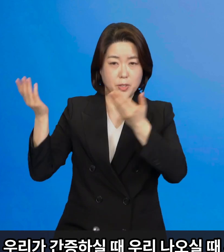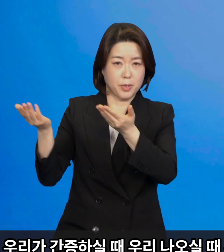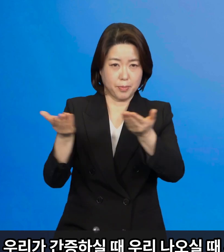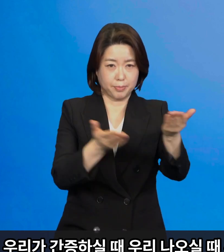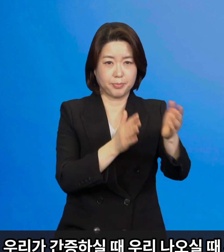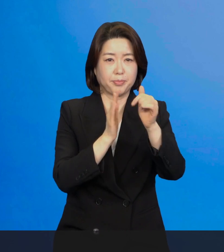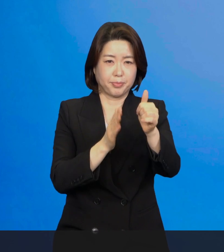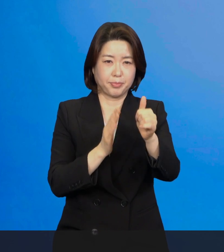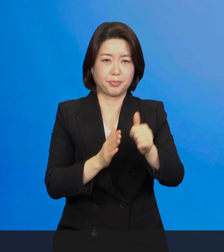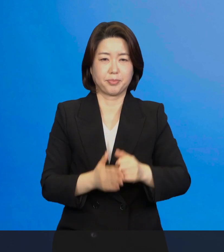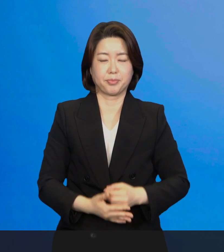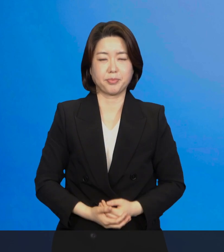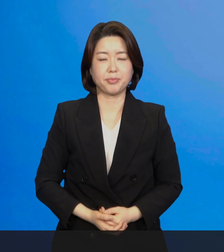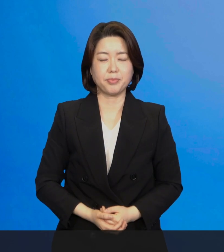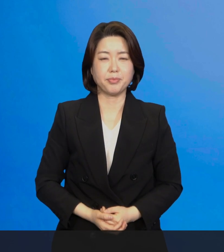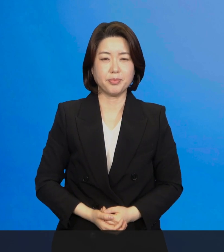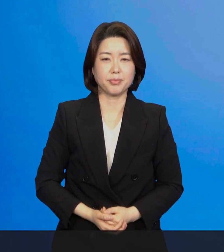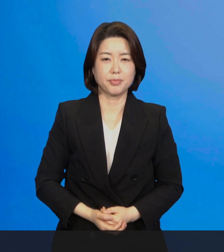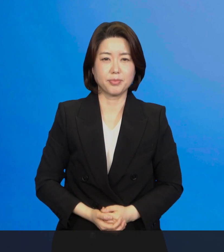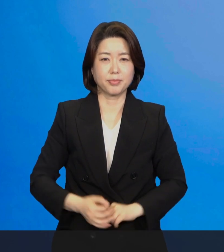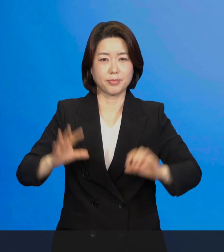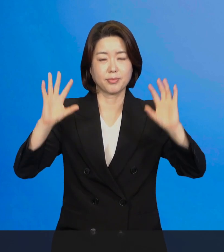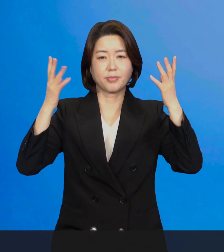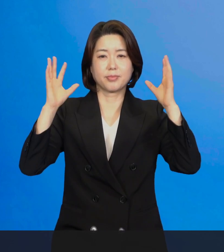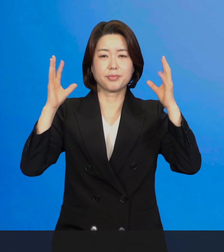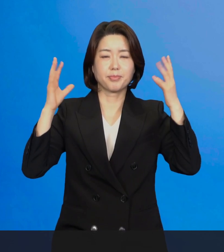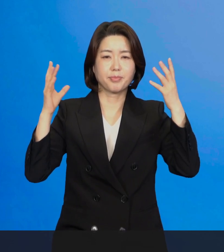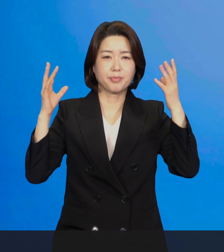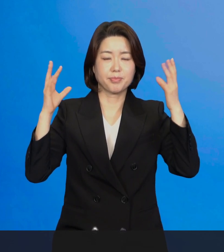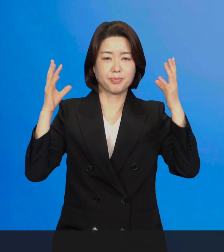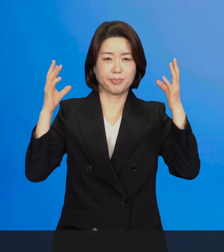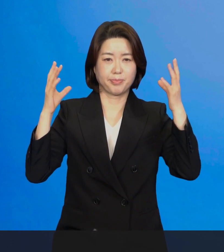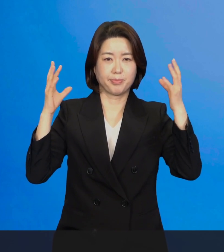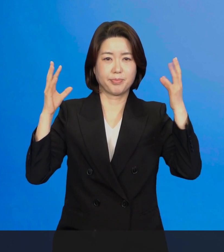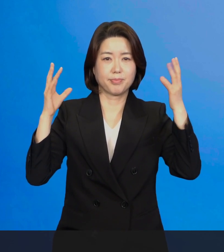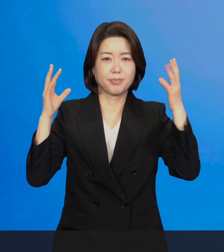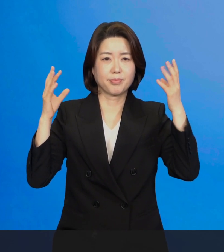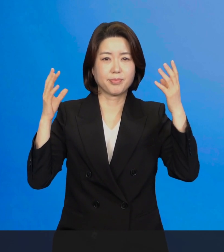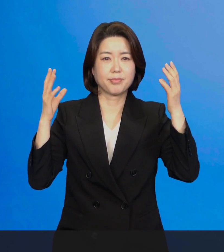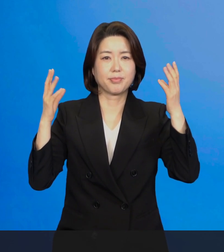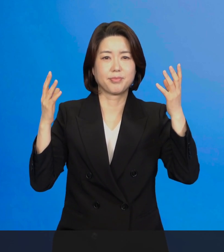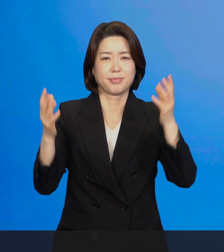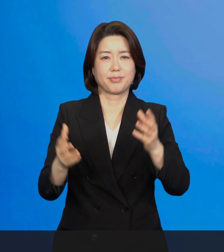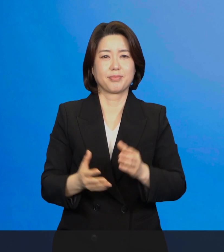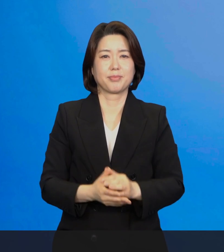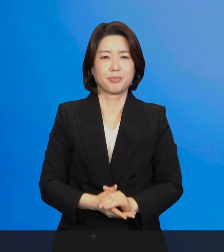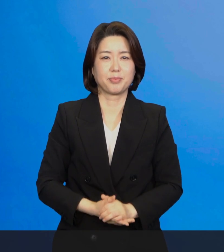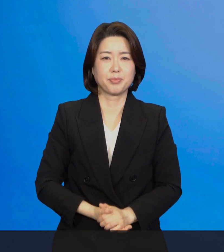주시기를 바랍니다.